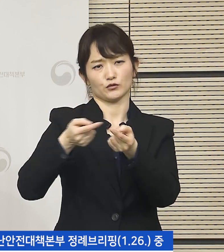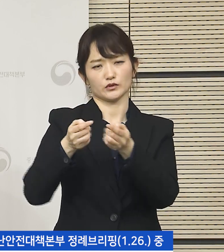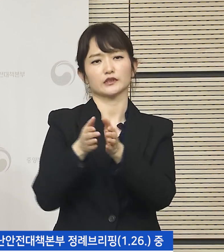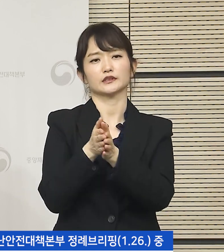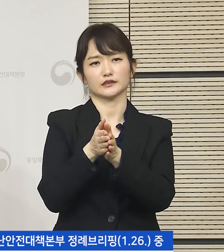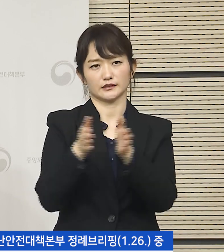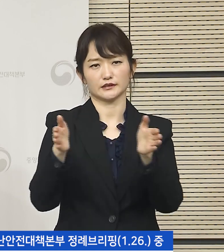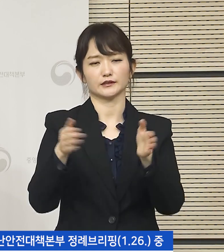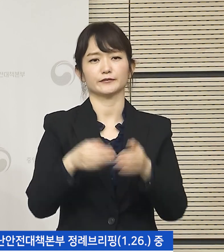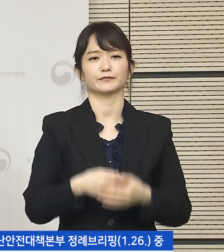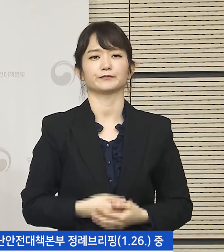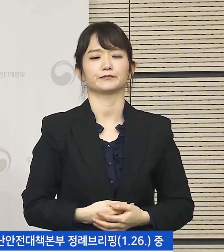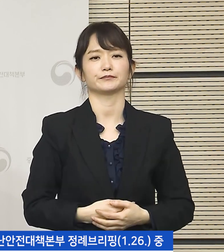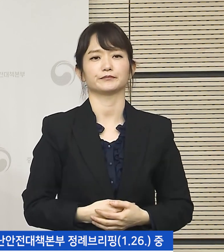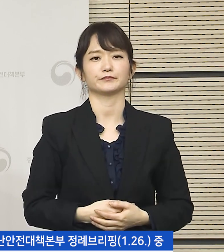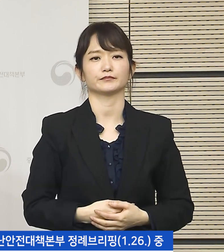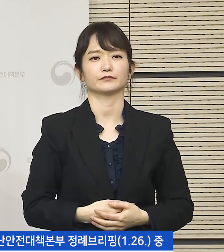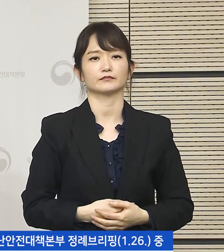조정도 시행합니다.